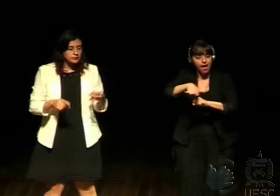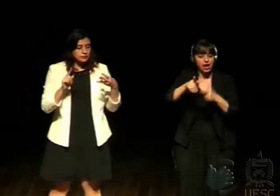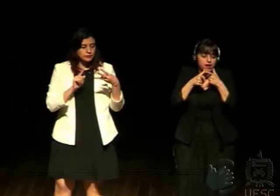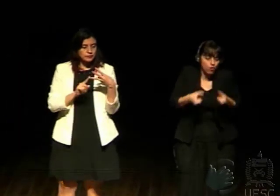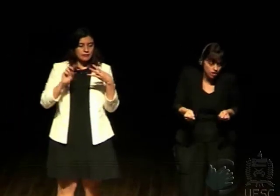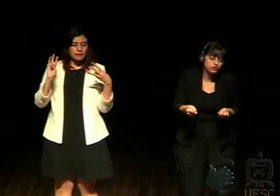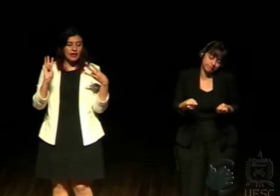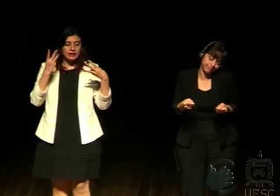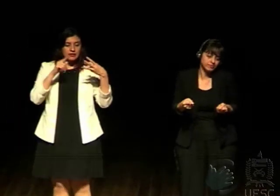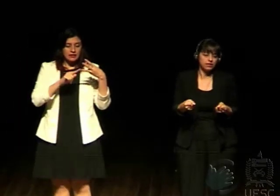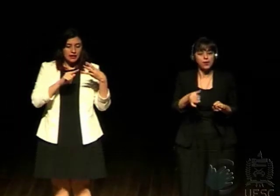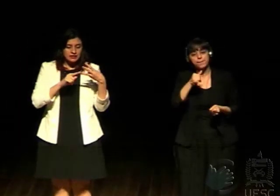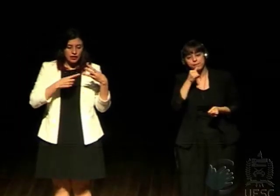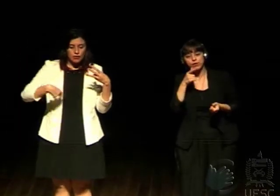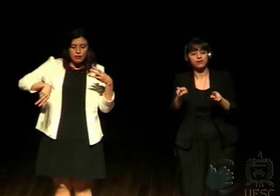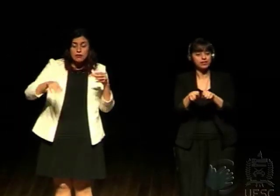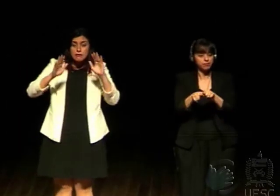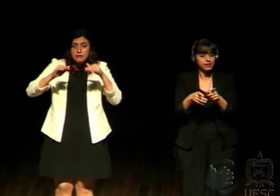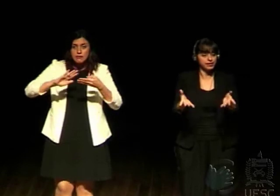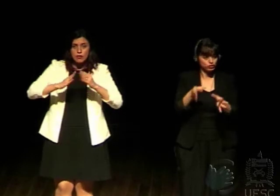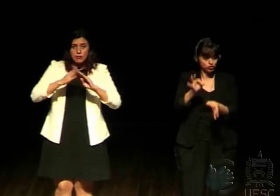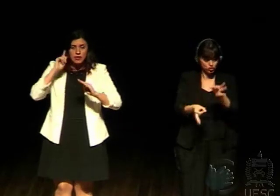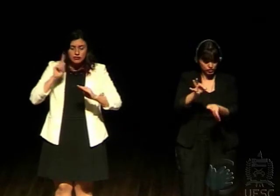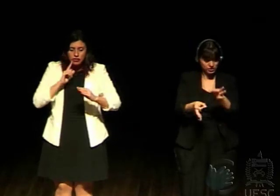lingüística, por ejemplo, en el área judicial.